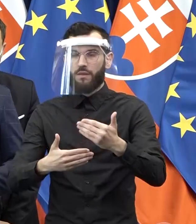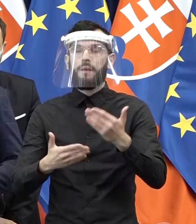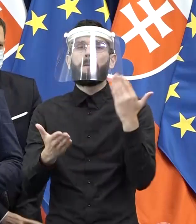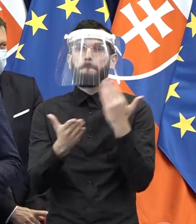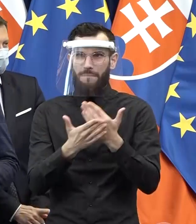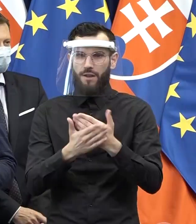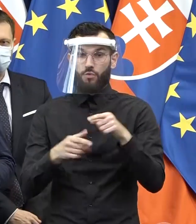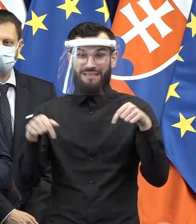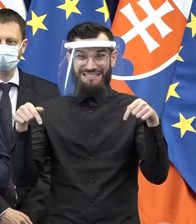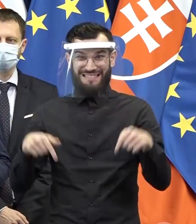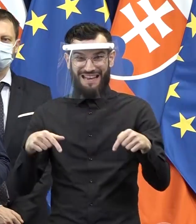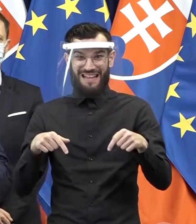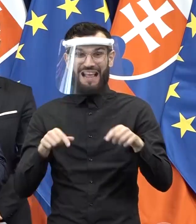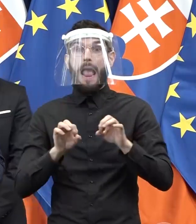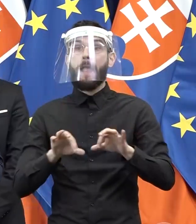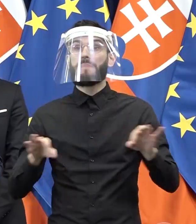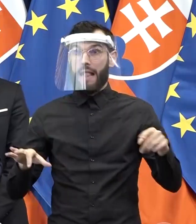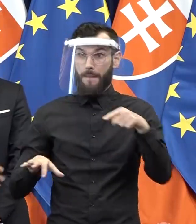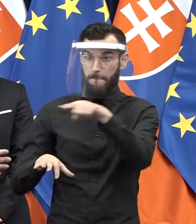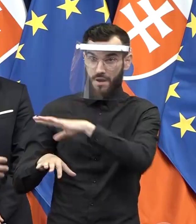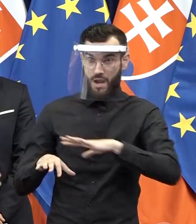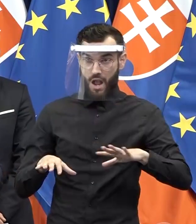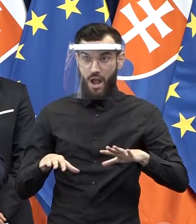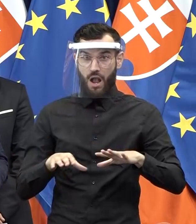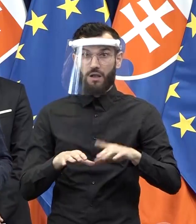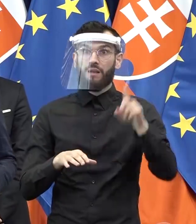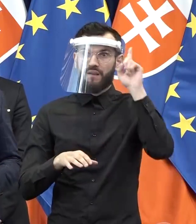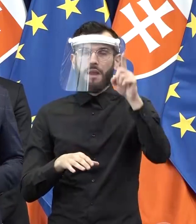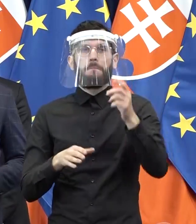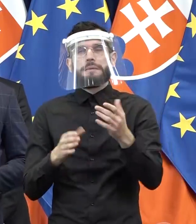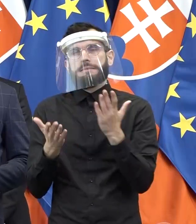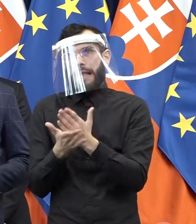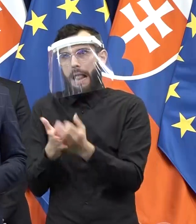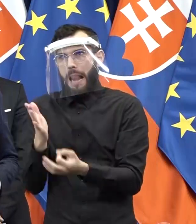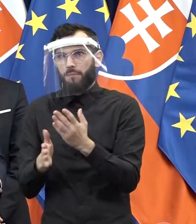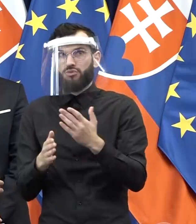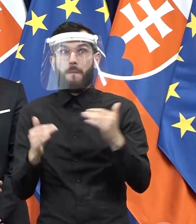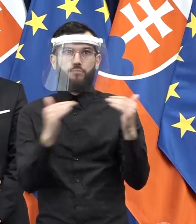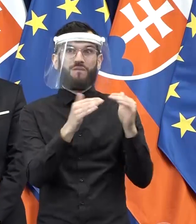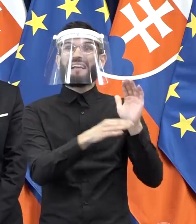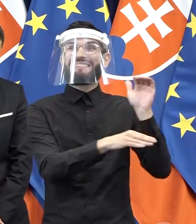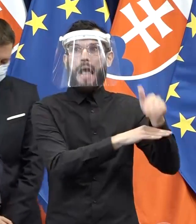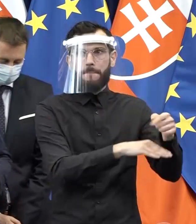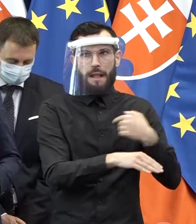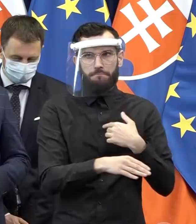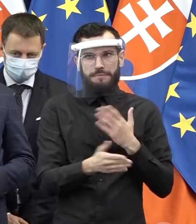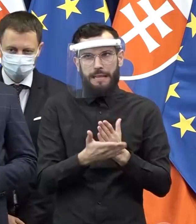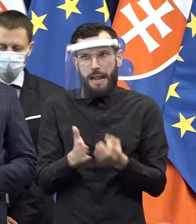prípade za súčasné epidemiologickej situácie, ktorá je stále lepšia ako v západných štátoch Európy,